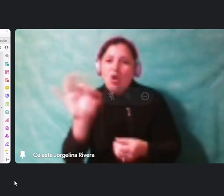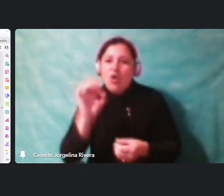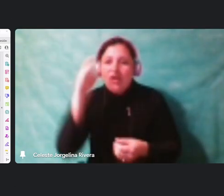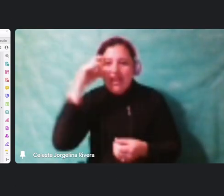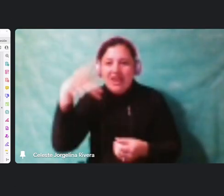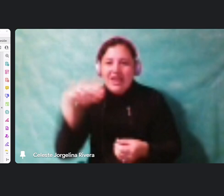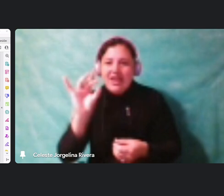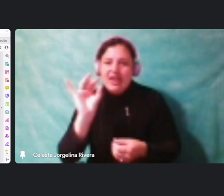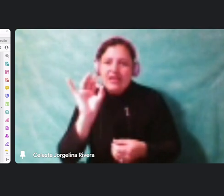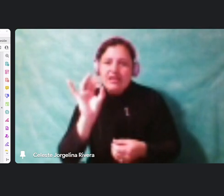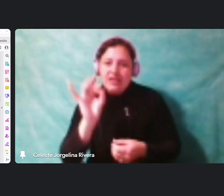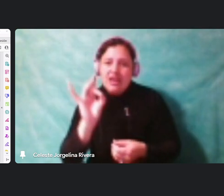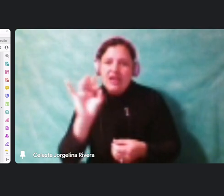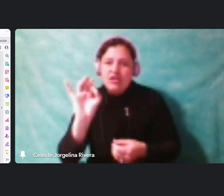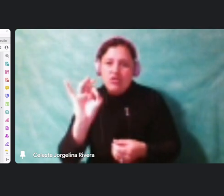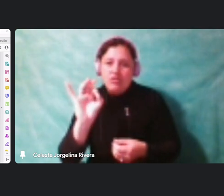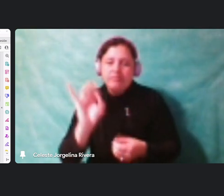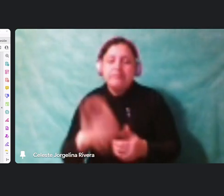Pero